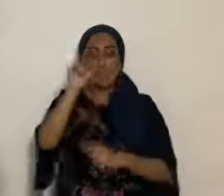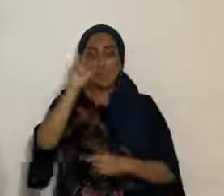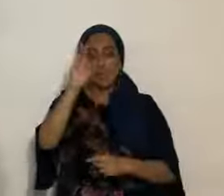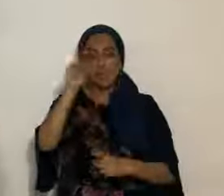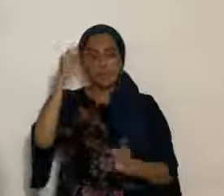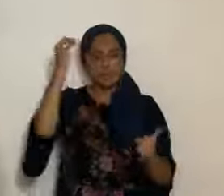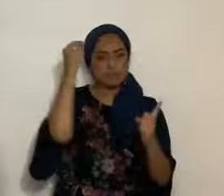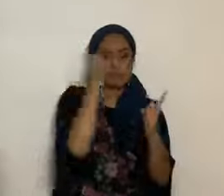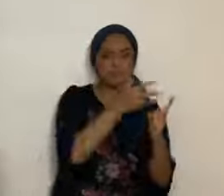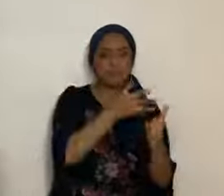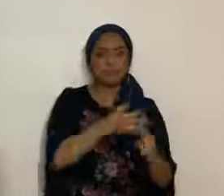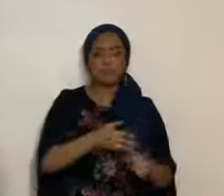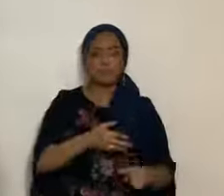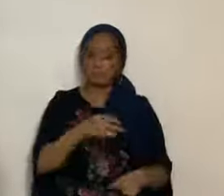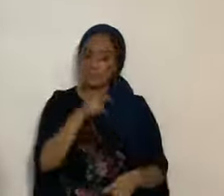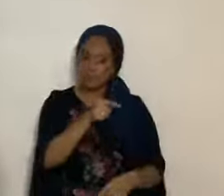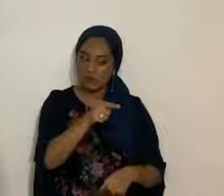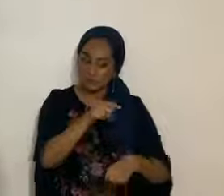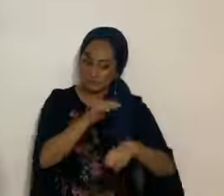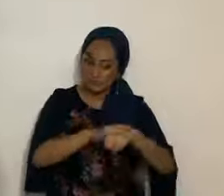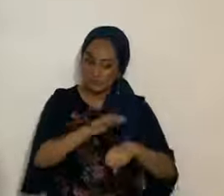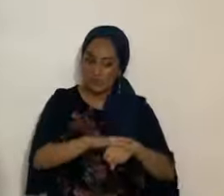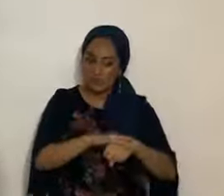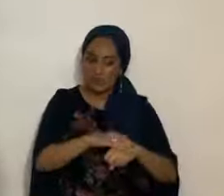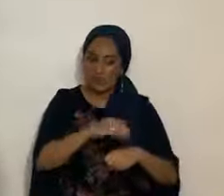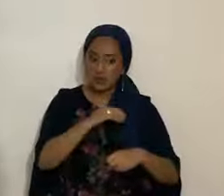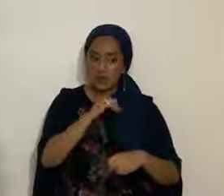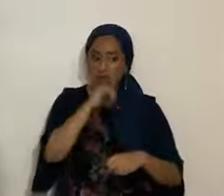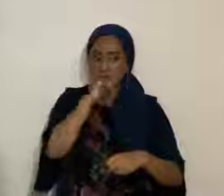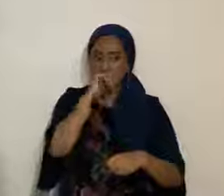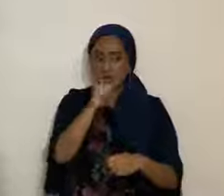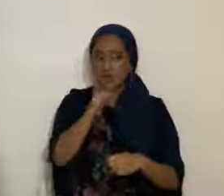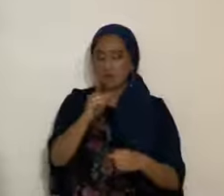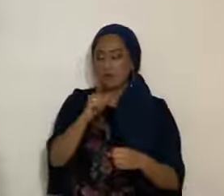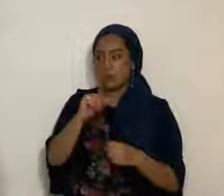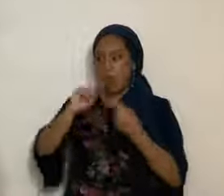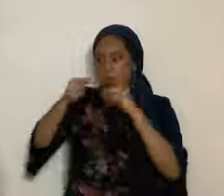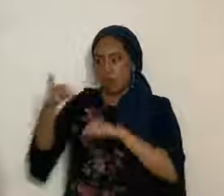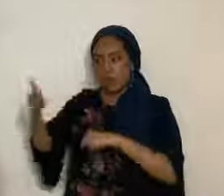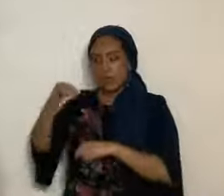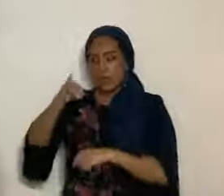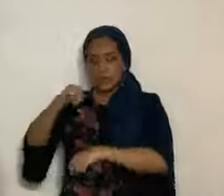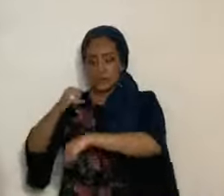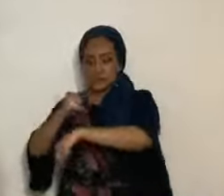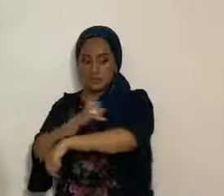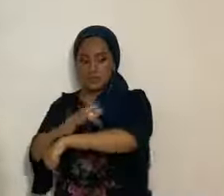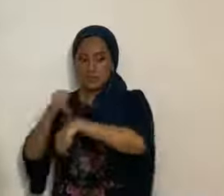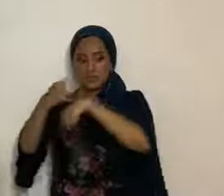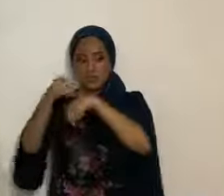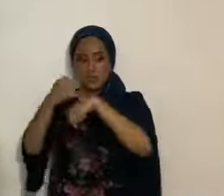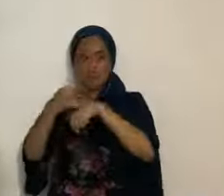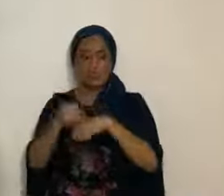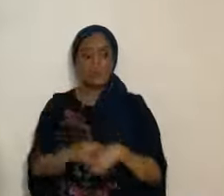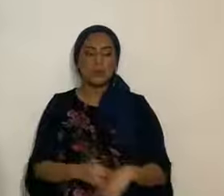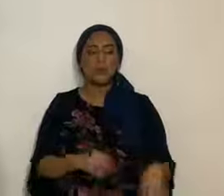dijo: guárdate que no hables a Jacob descomedidamente. Alcanzó pues a Labán a Jacob, y éste